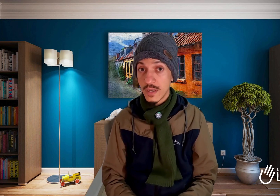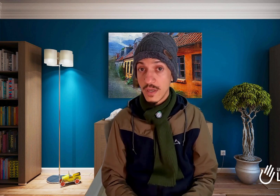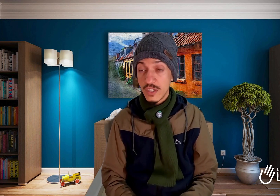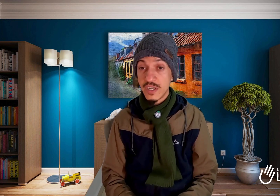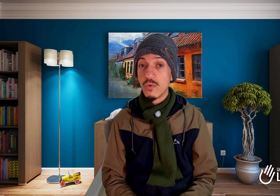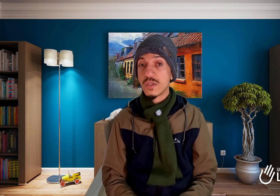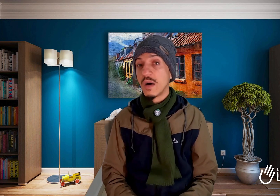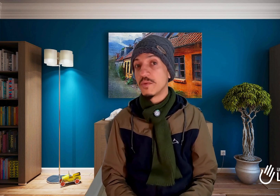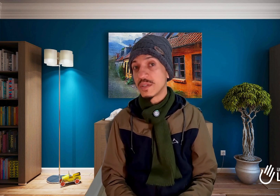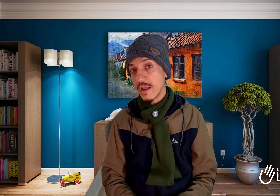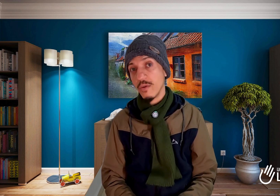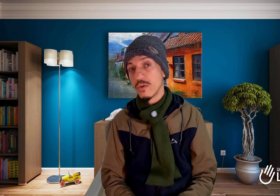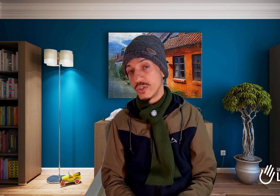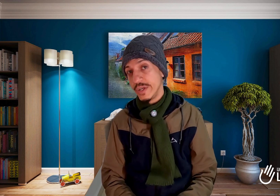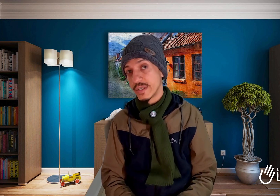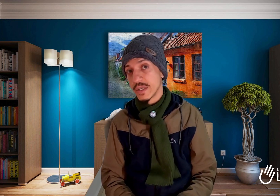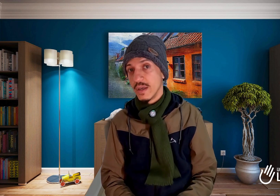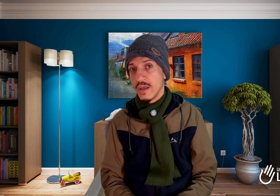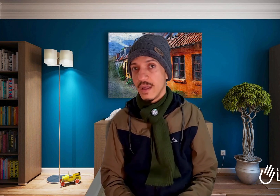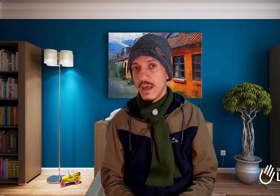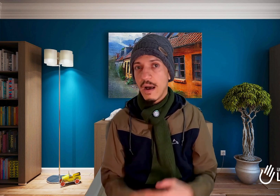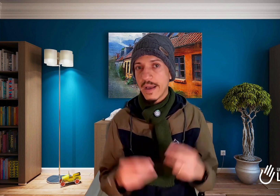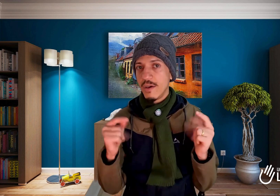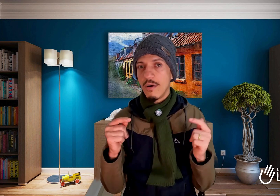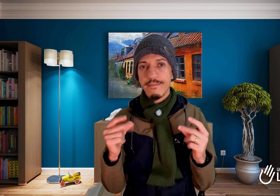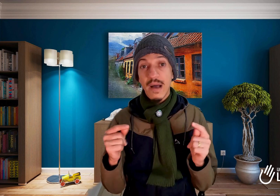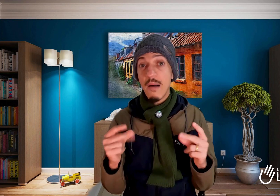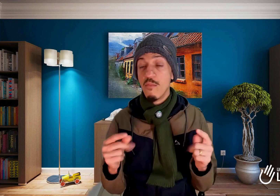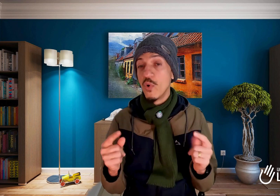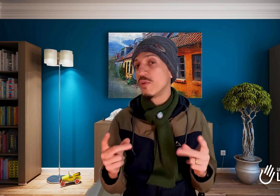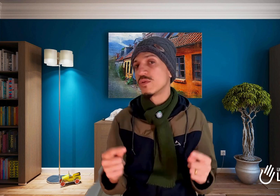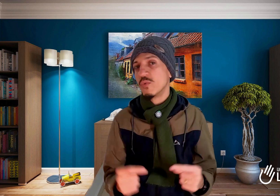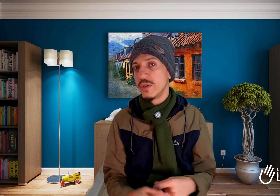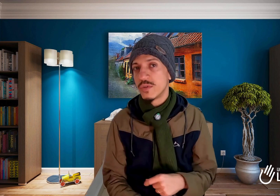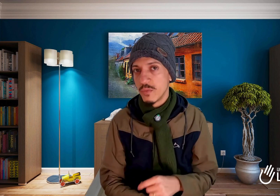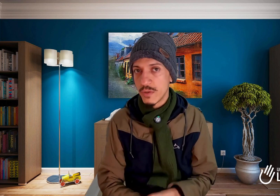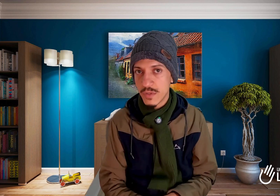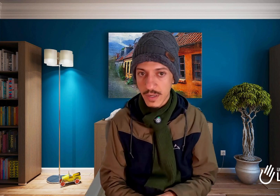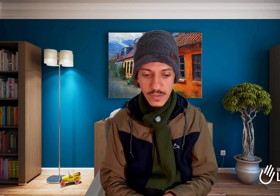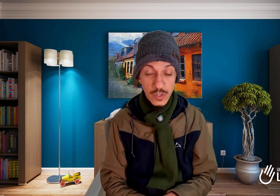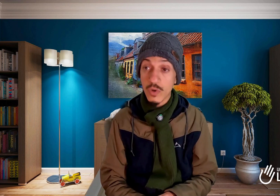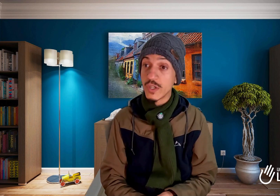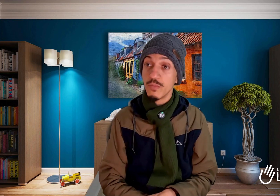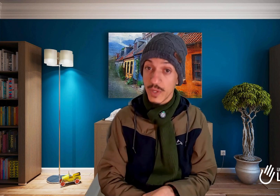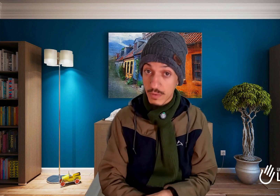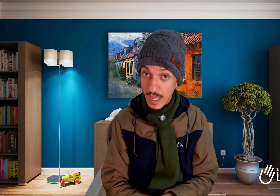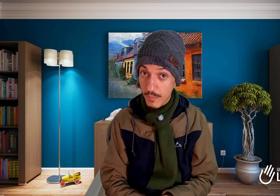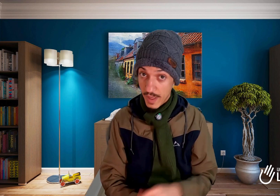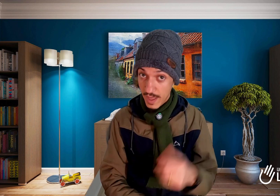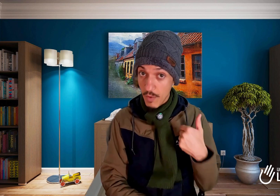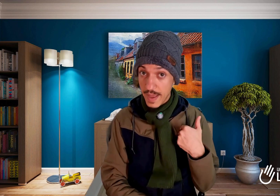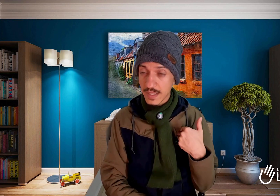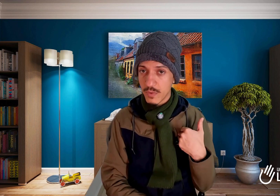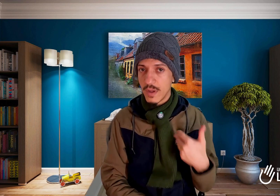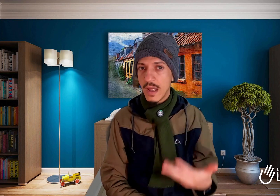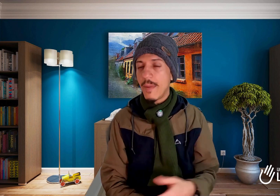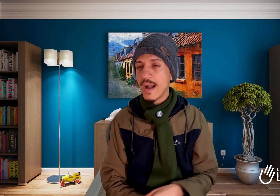já usamos tecnologias aqui há muitos anos. E durante muito tempo, eu mesmo participei